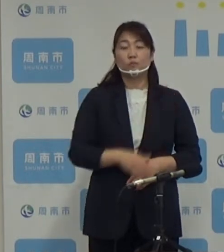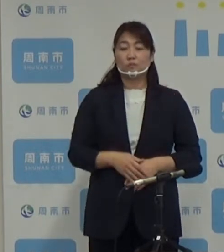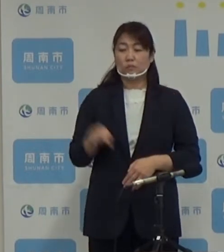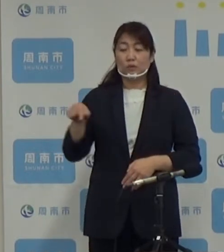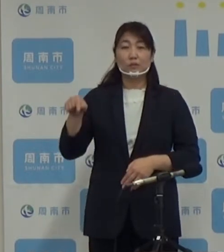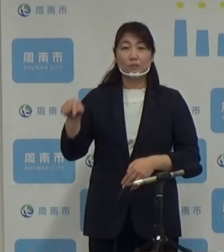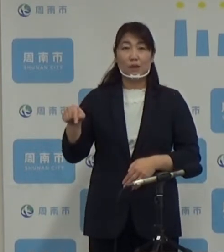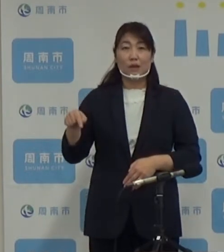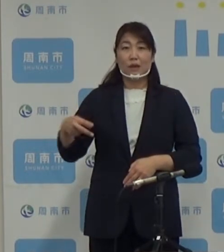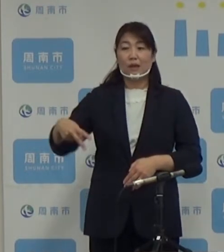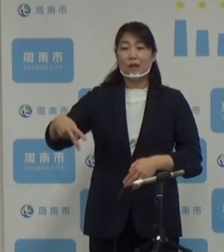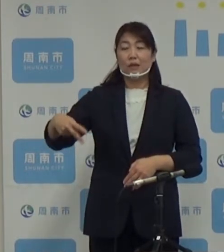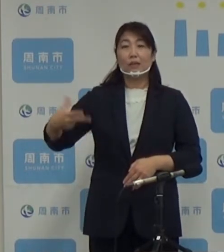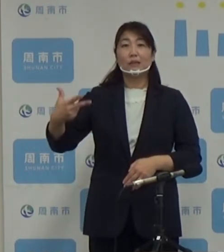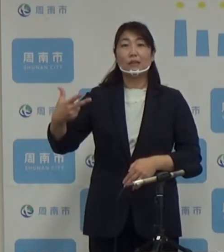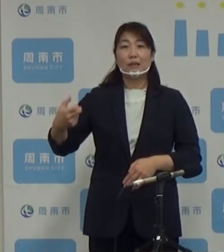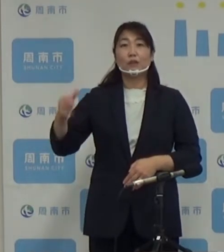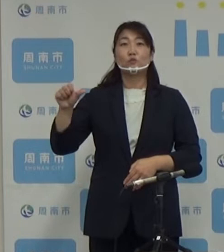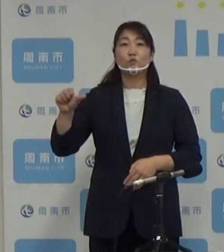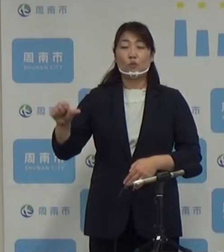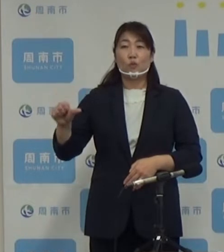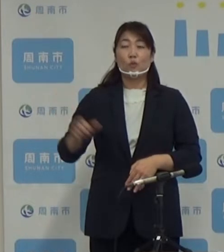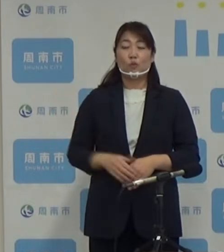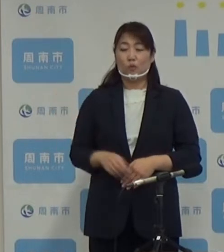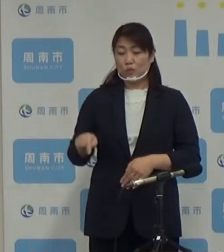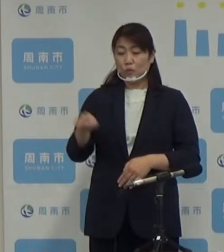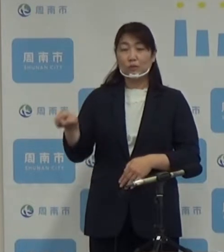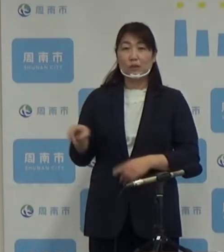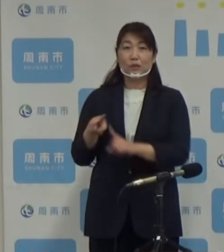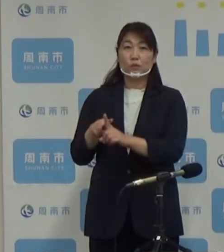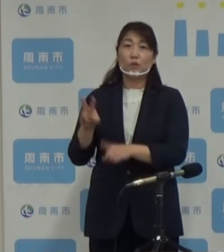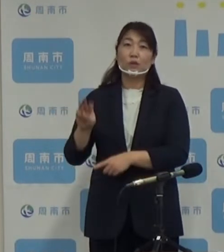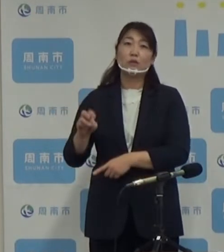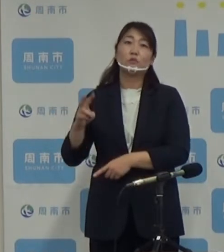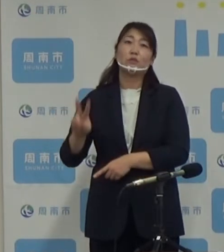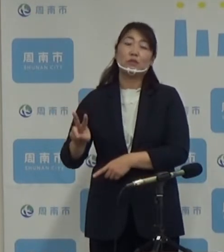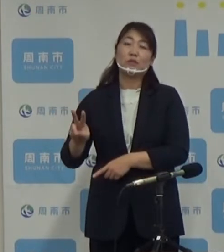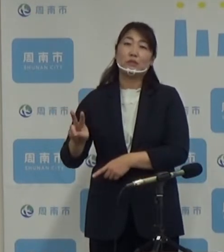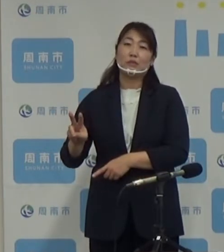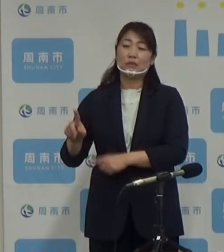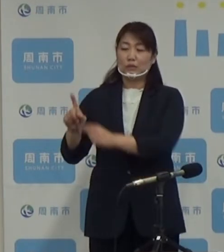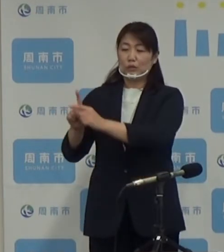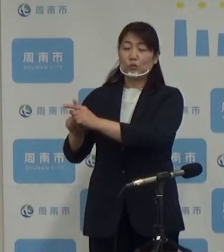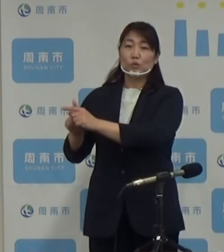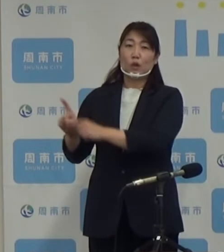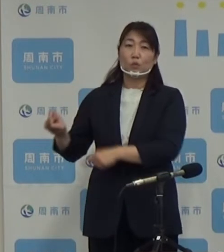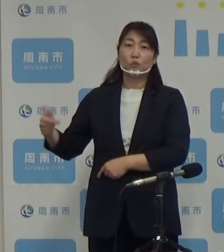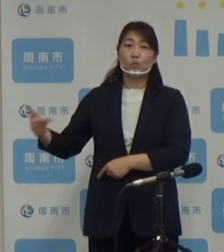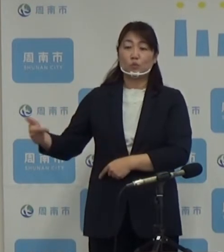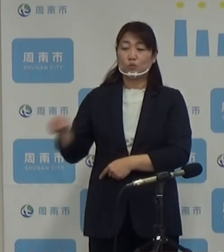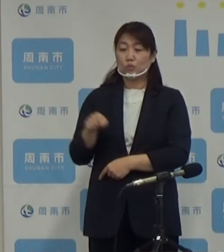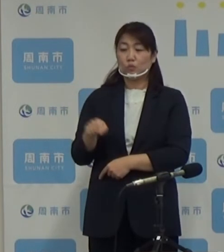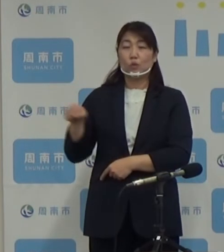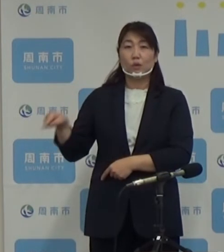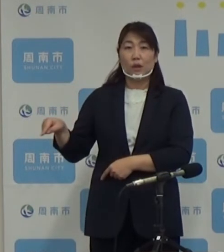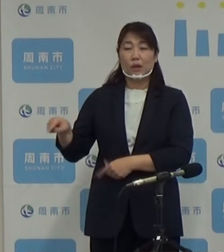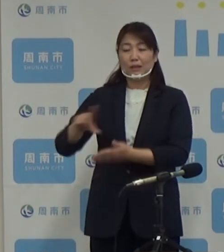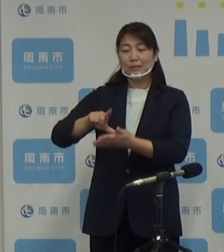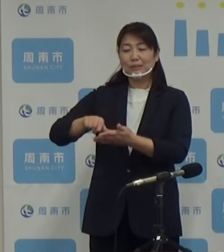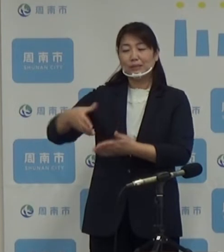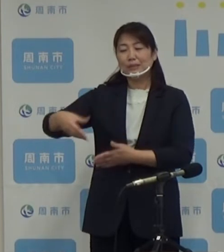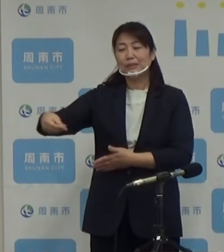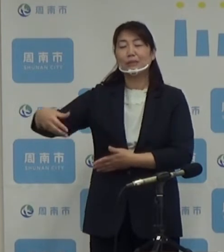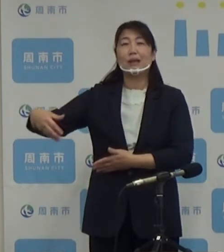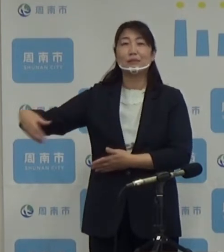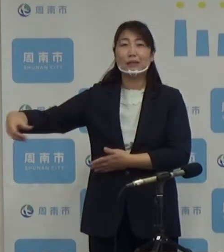官中止は75施設うち小学校32小中学校16校の地域への